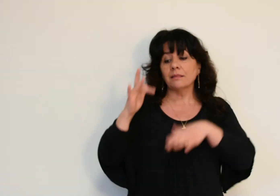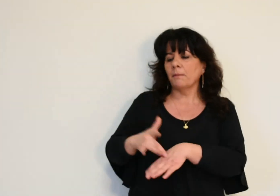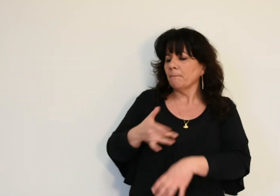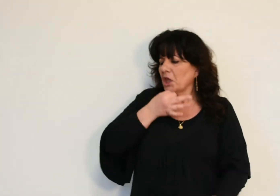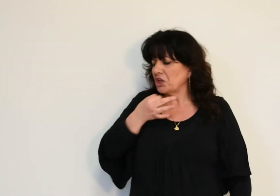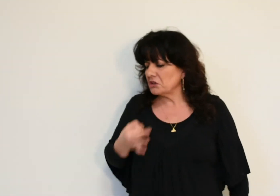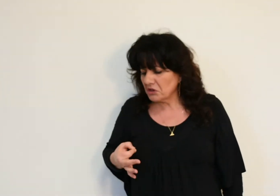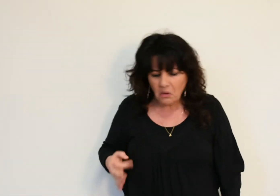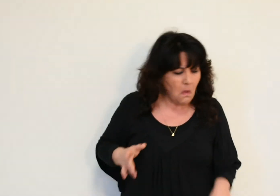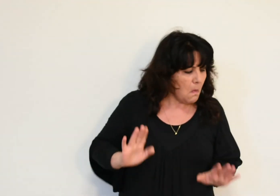vous ».